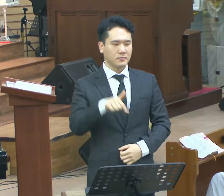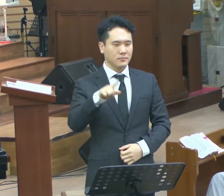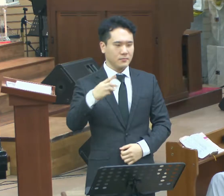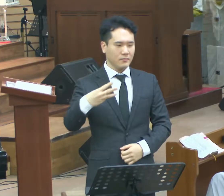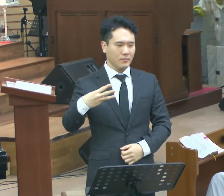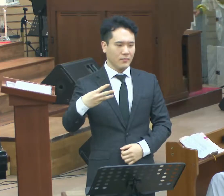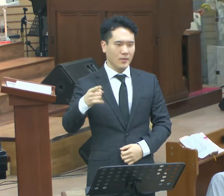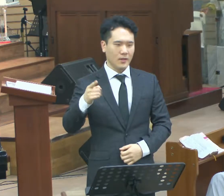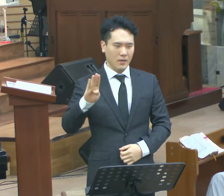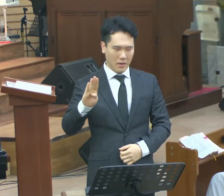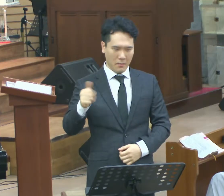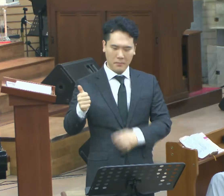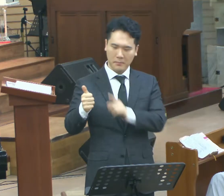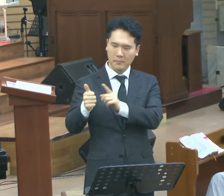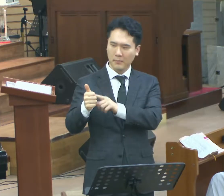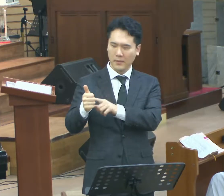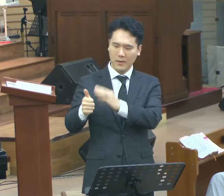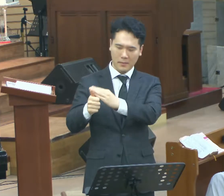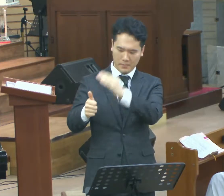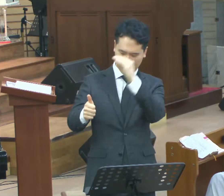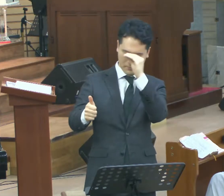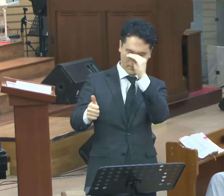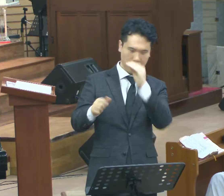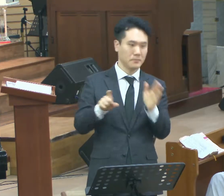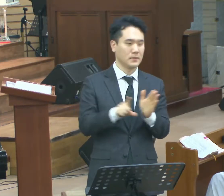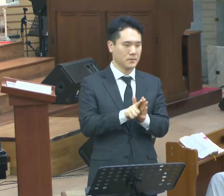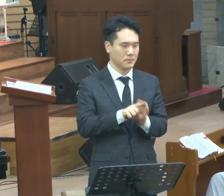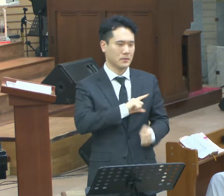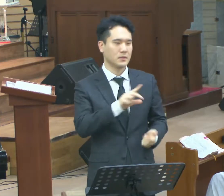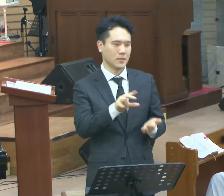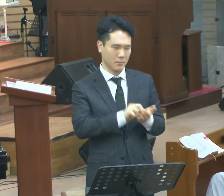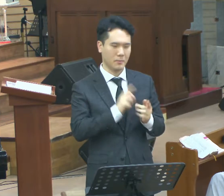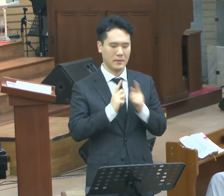갈렙에게 배우는 믿음 이라는 제목의 말씀입니다.